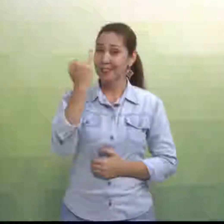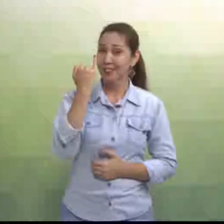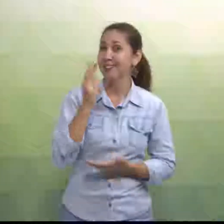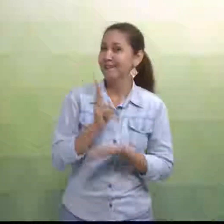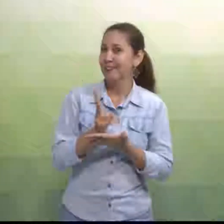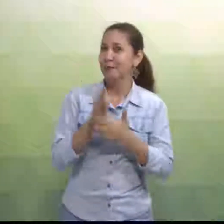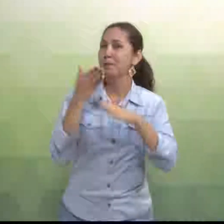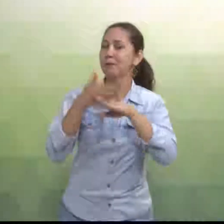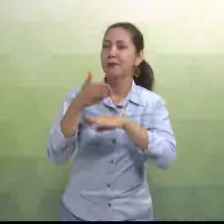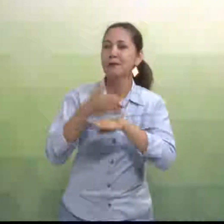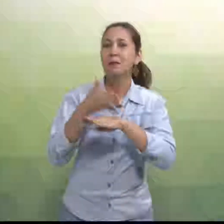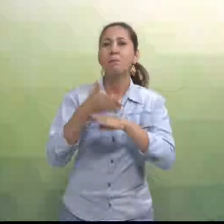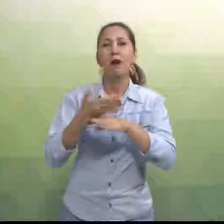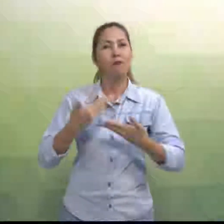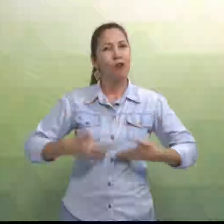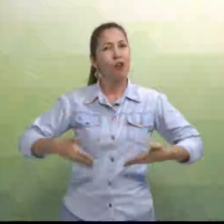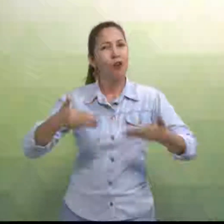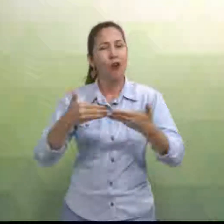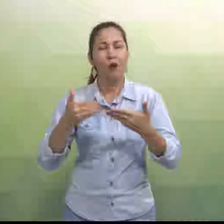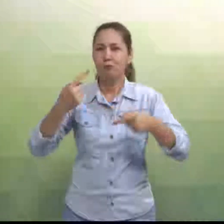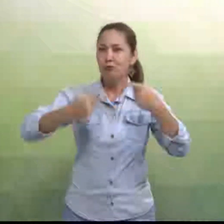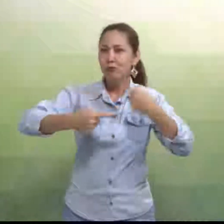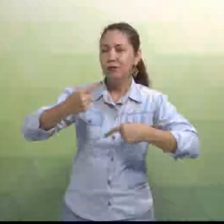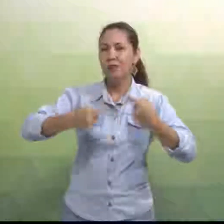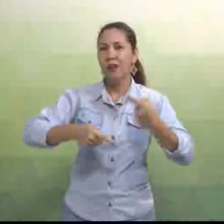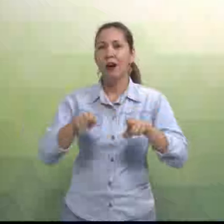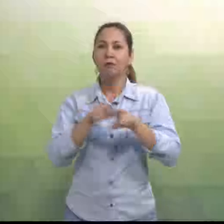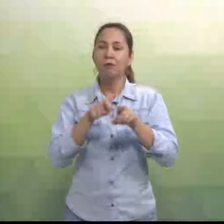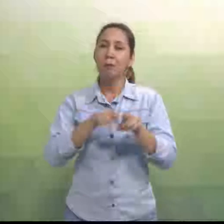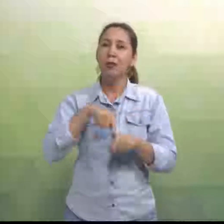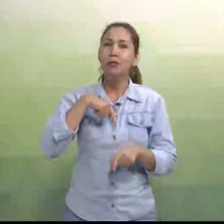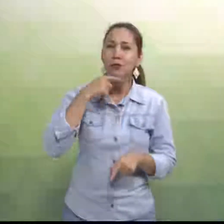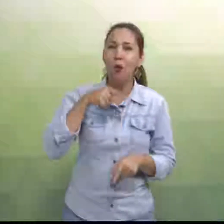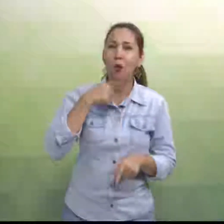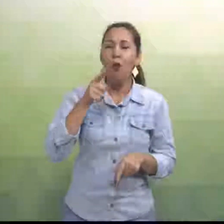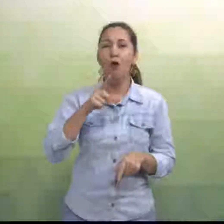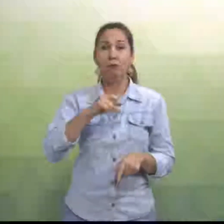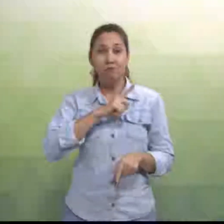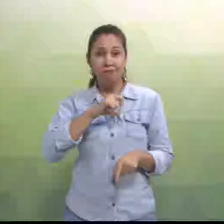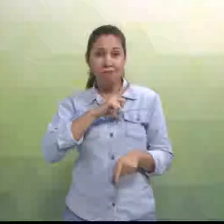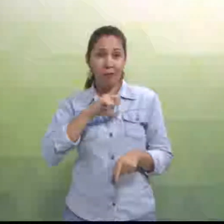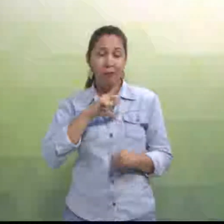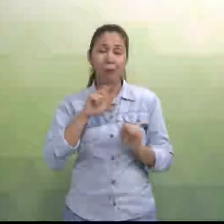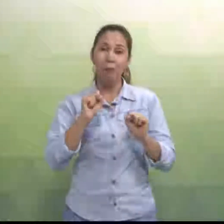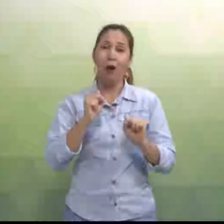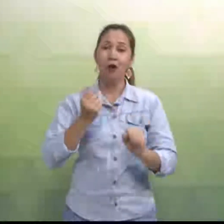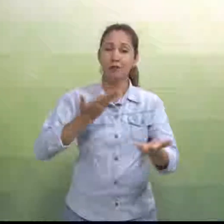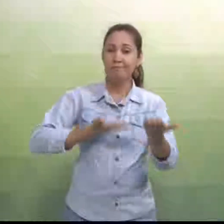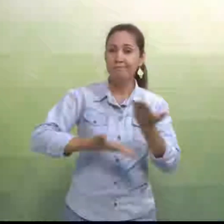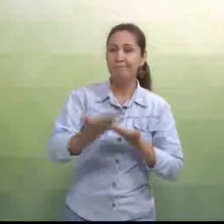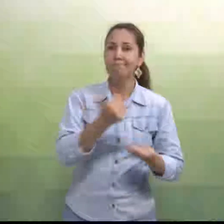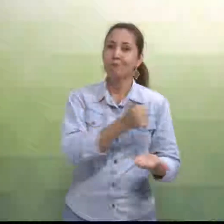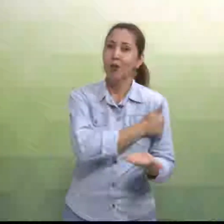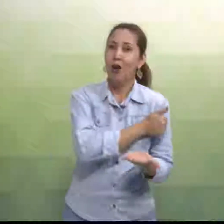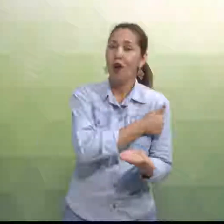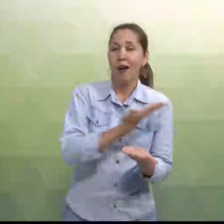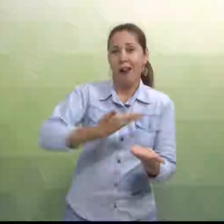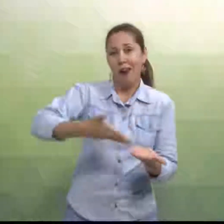é muito importante. Participarem do fórum de discussão. Caso houver dúvidas, interaja